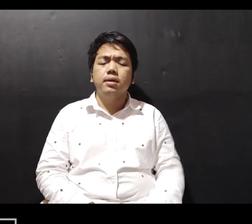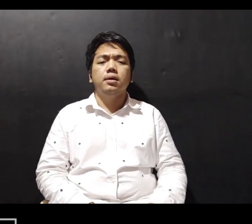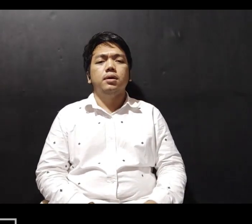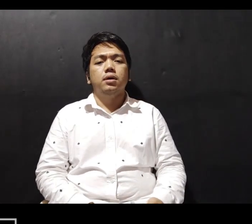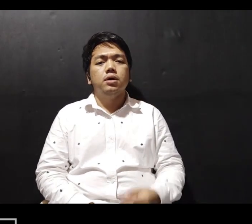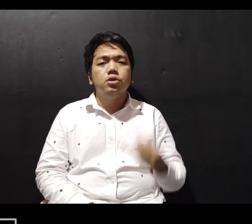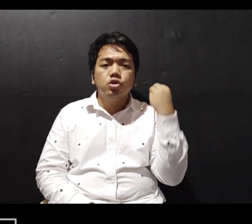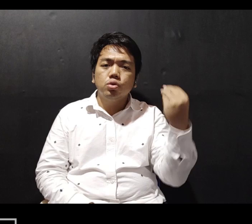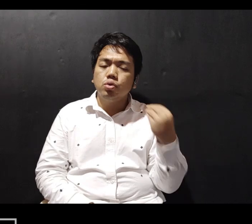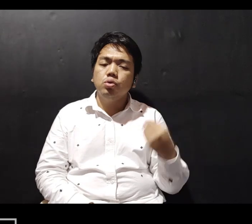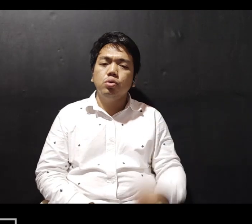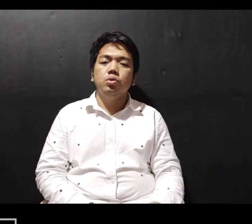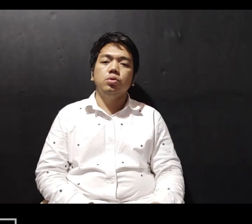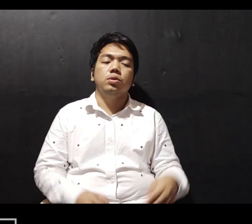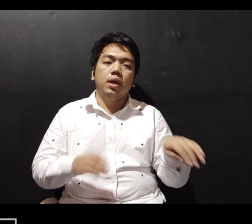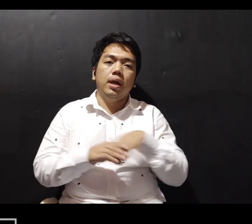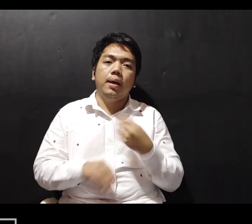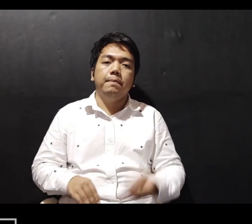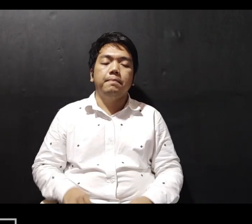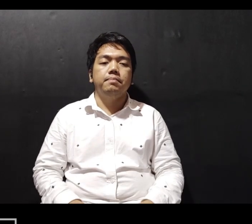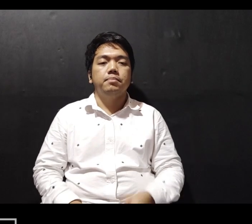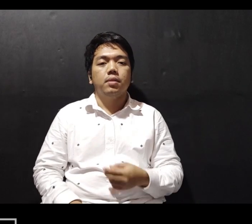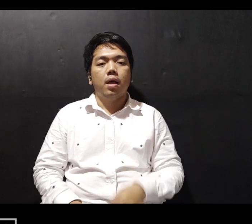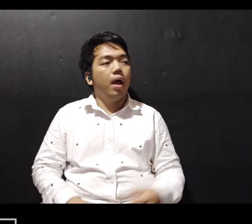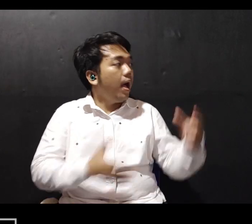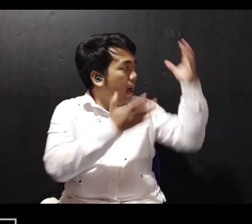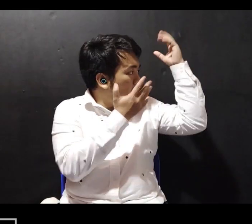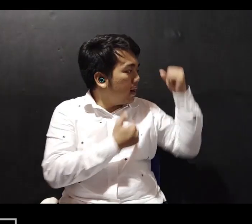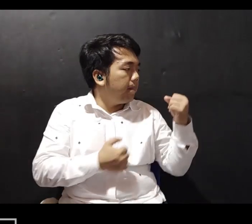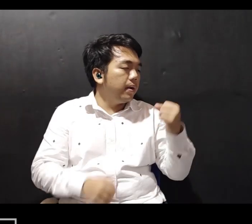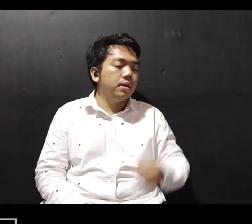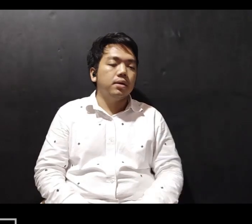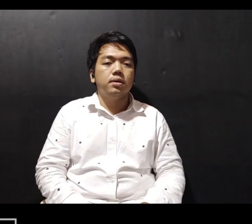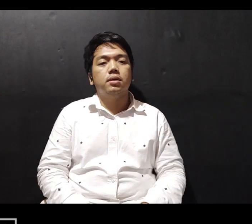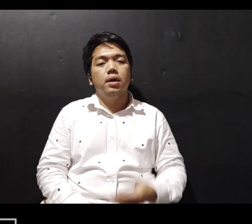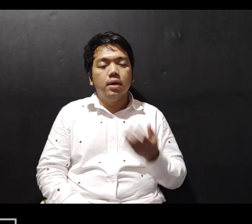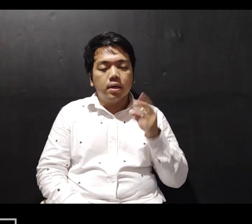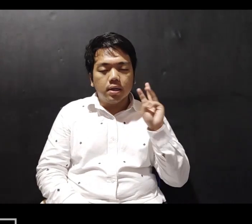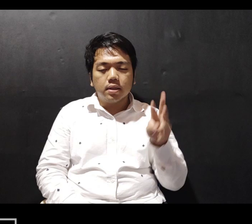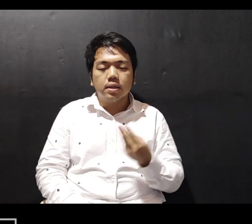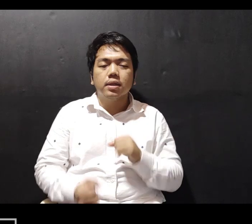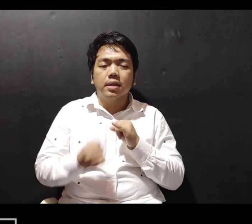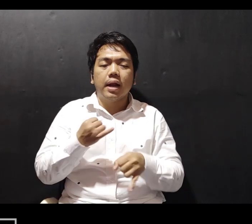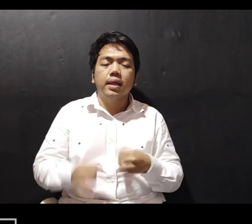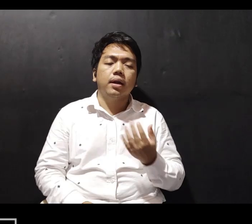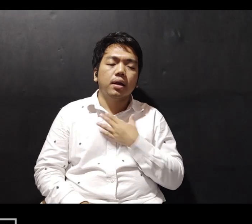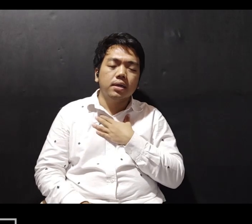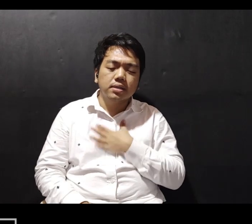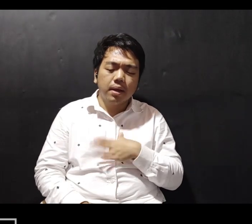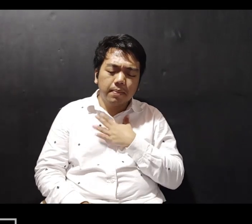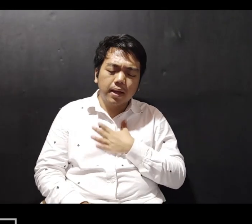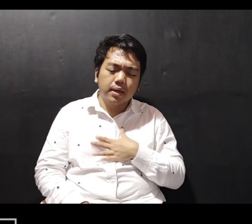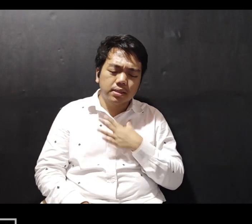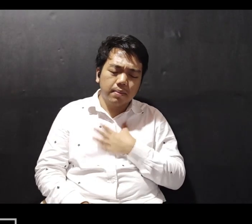sikap hati yang siaga dalam pengharapan. Dan yang terakhir Tuhan juga ingatkan engkau, bersabarlah, berilah